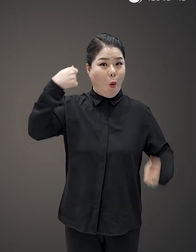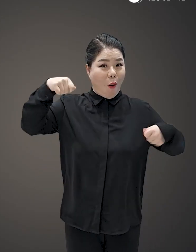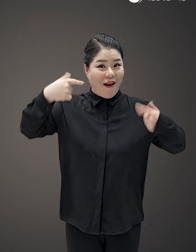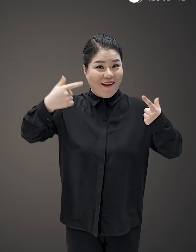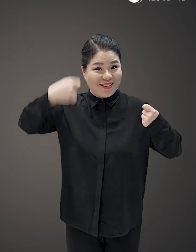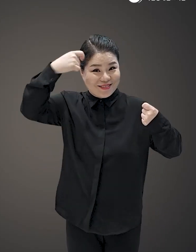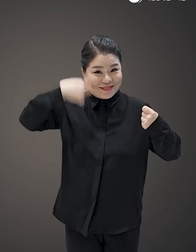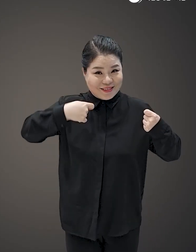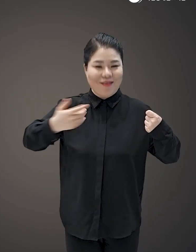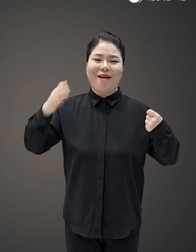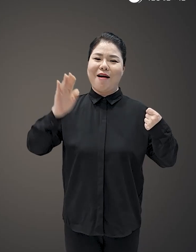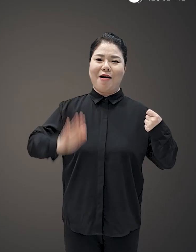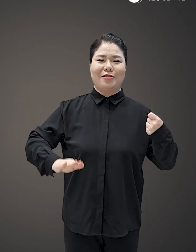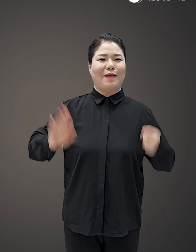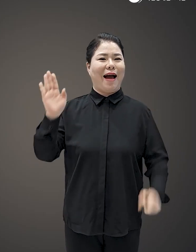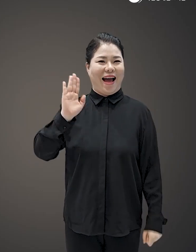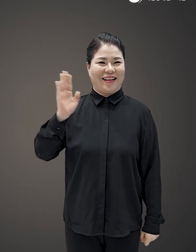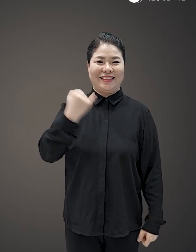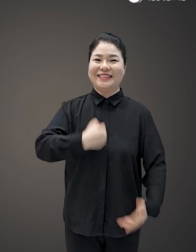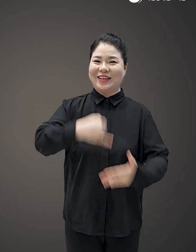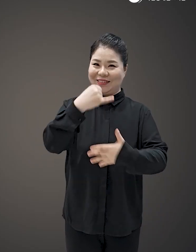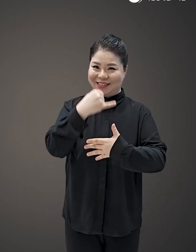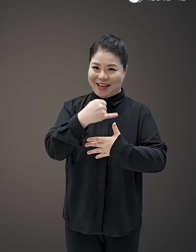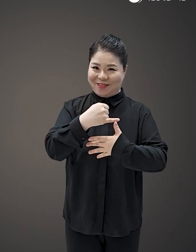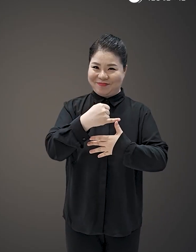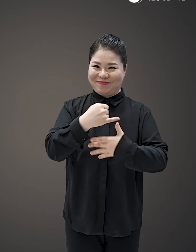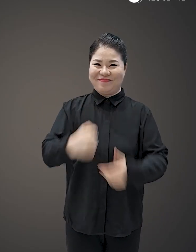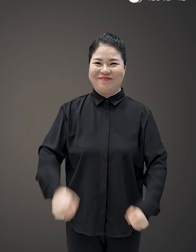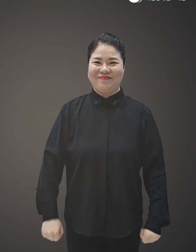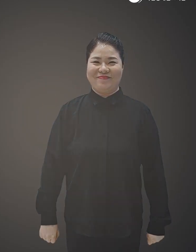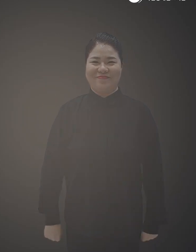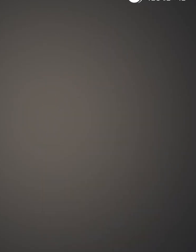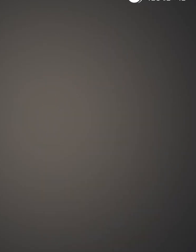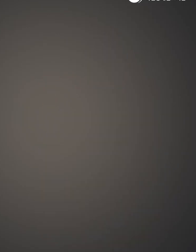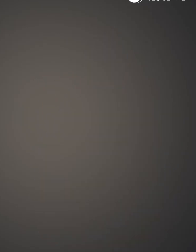가장 연예인 같지만 유일한 비연예인 첫째.